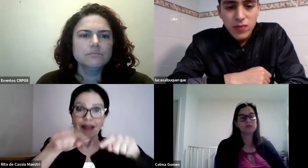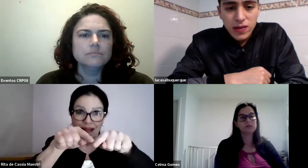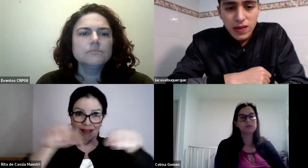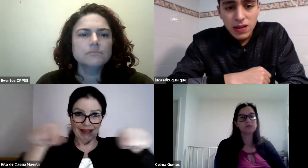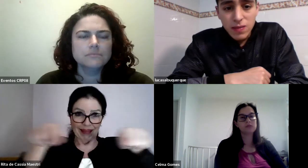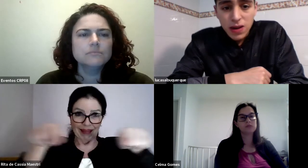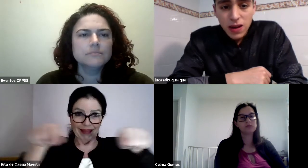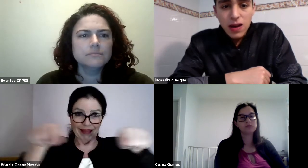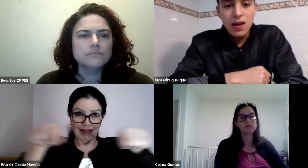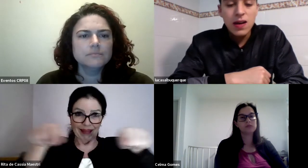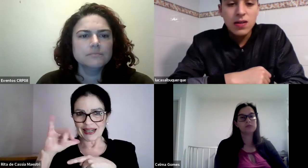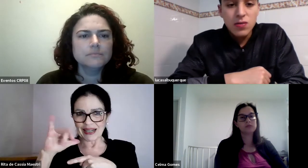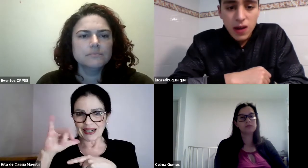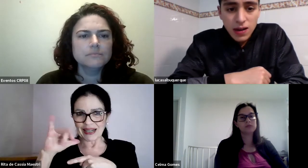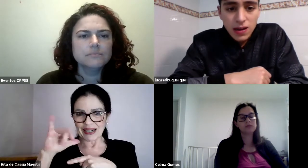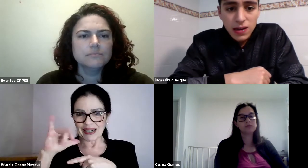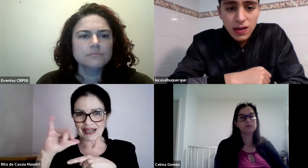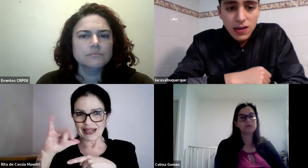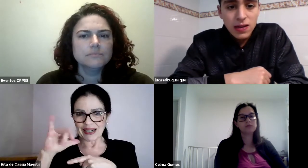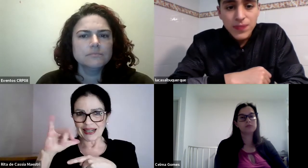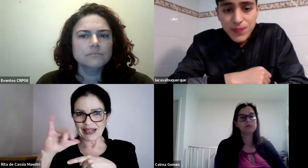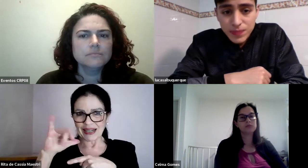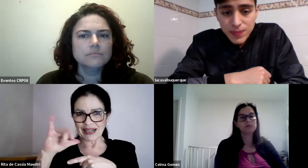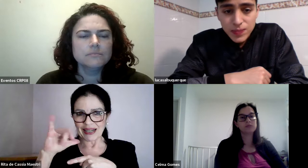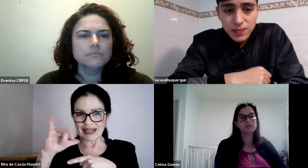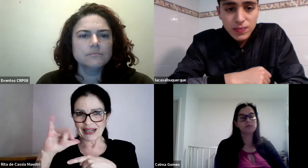eu comecei a trabalhar, a atuar na clínica,